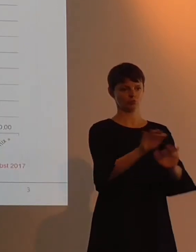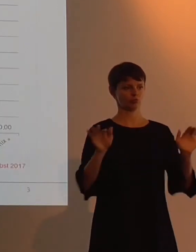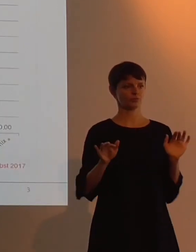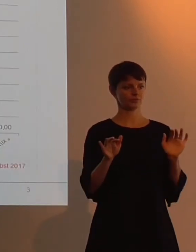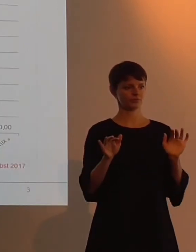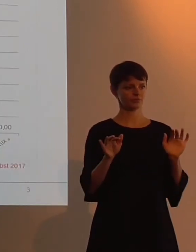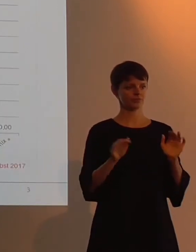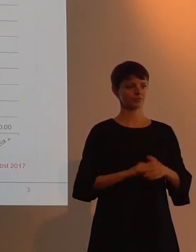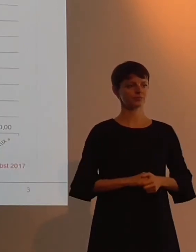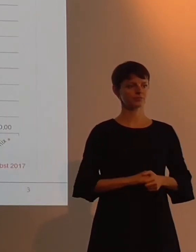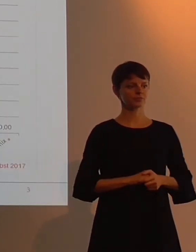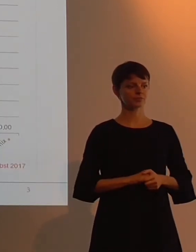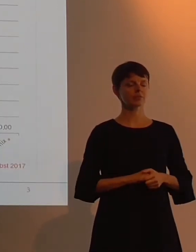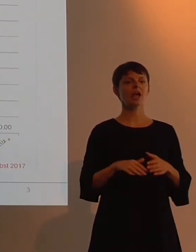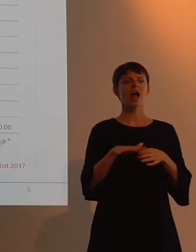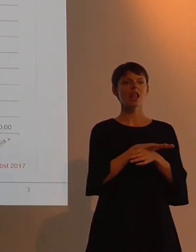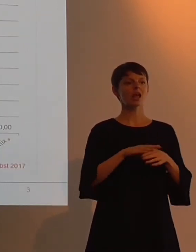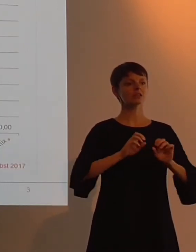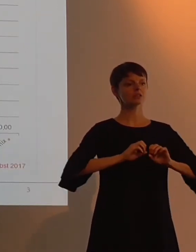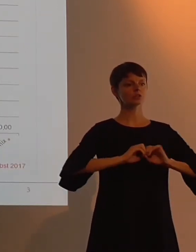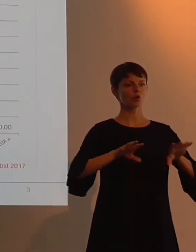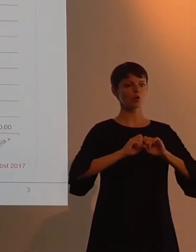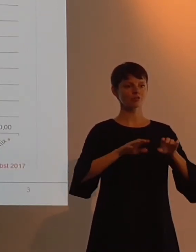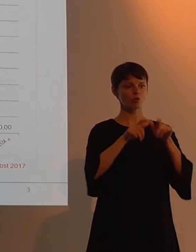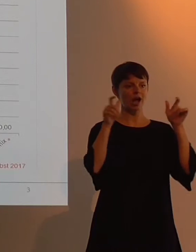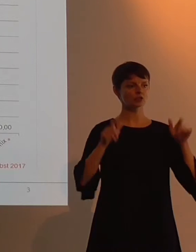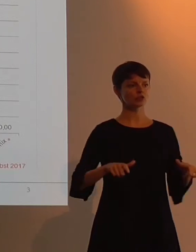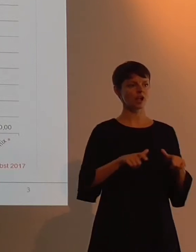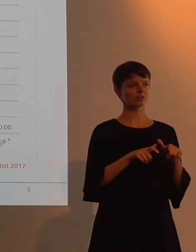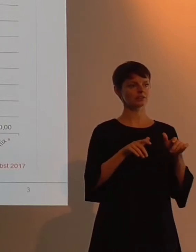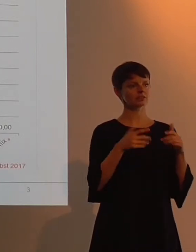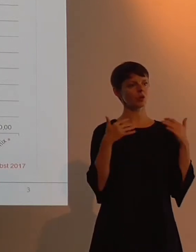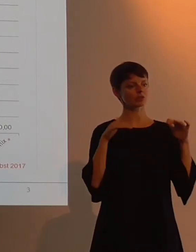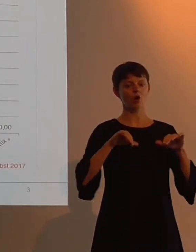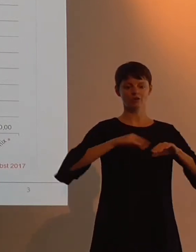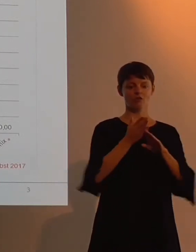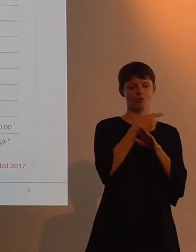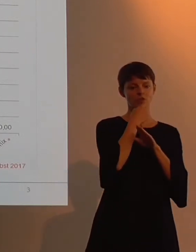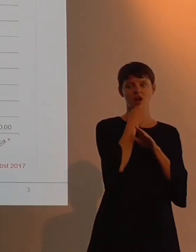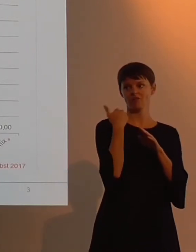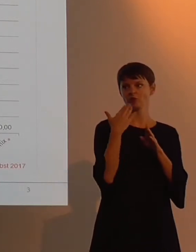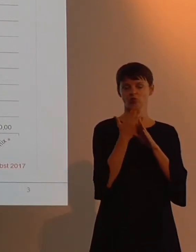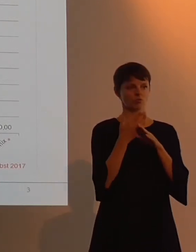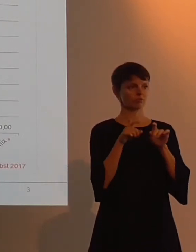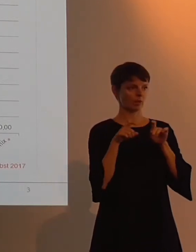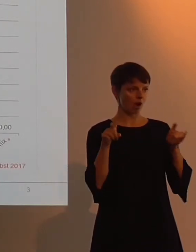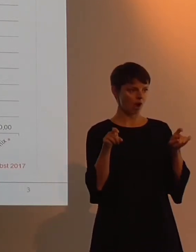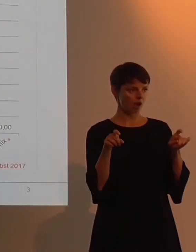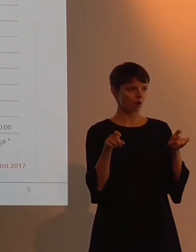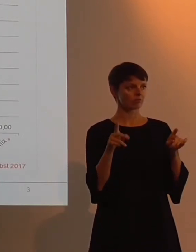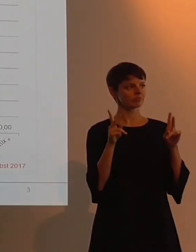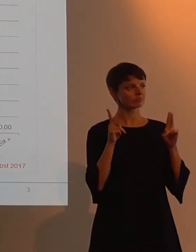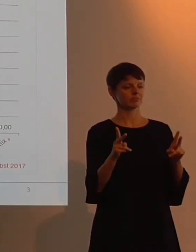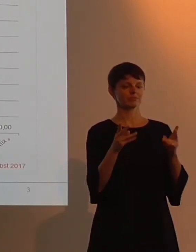Sie bekommen also von mir einen Baustellenbericht. Gibt es so, barrierefreie